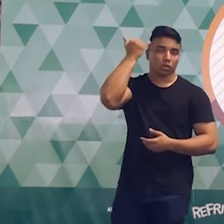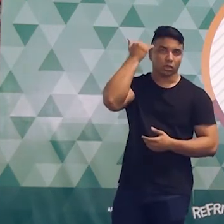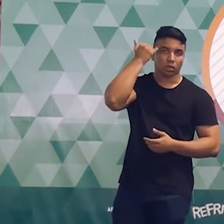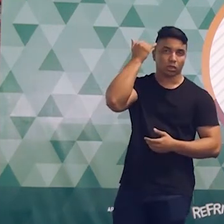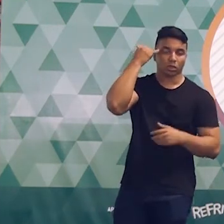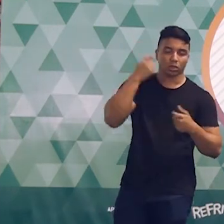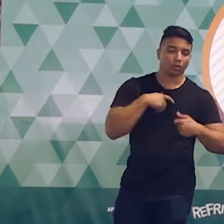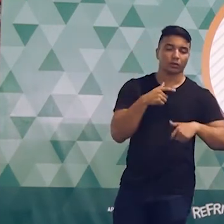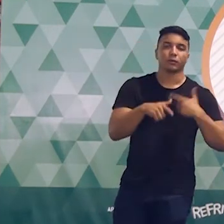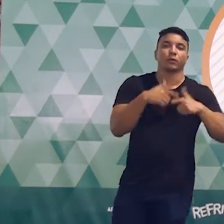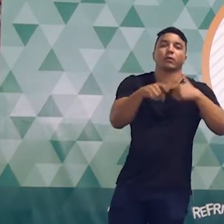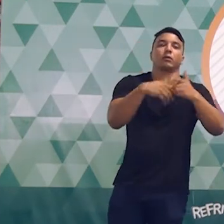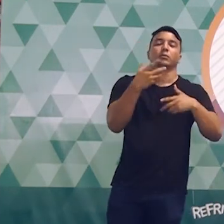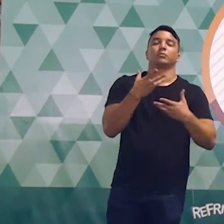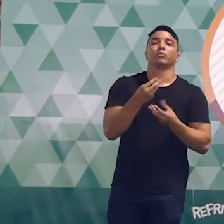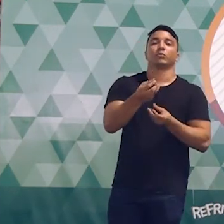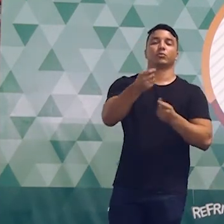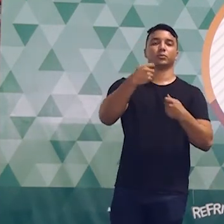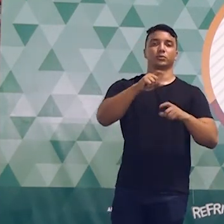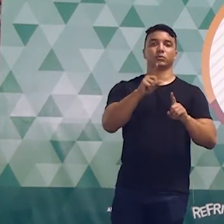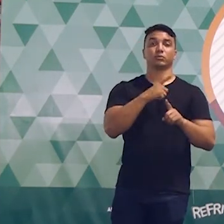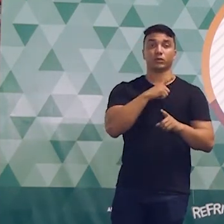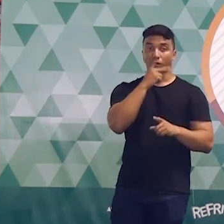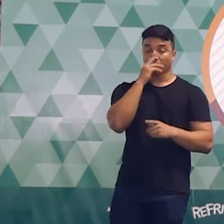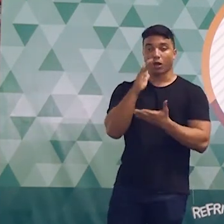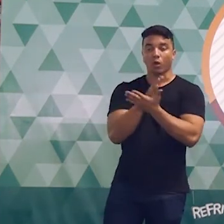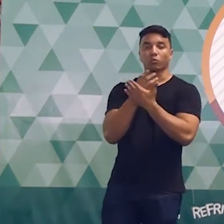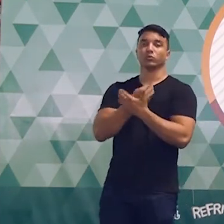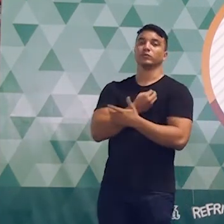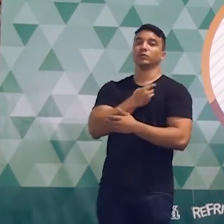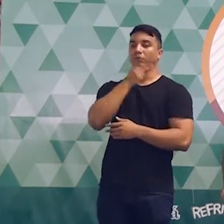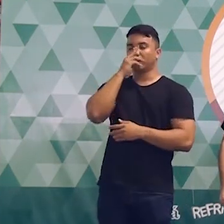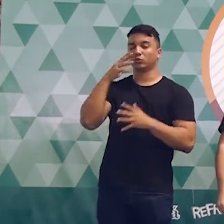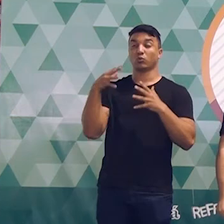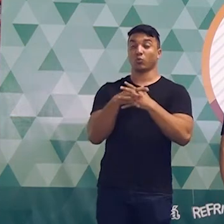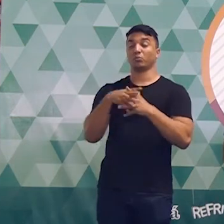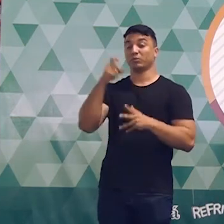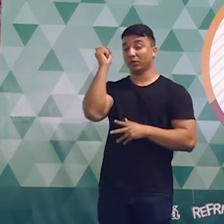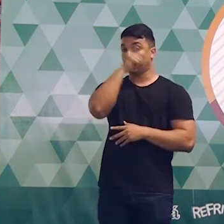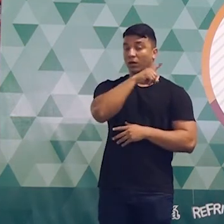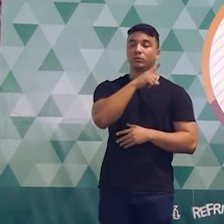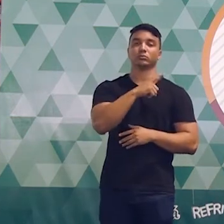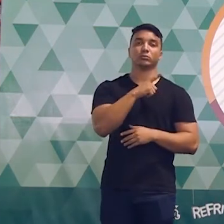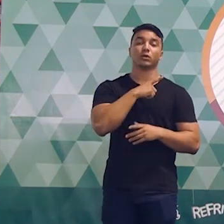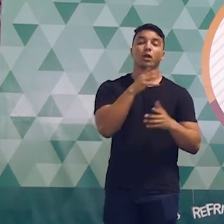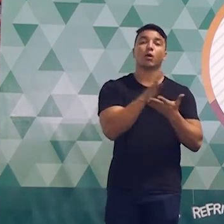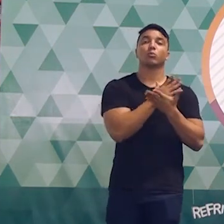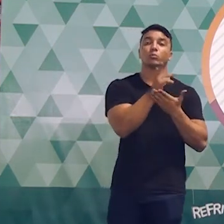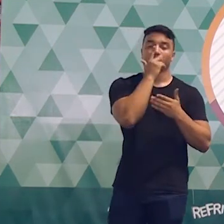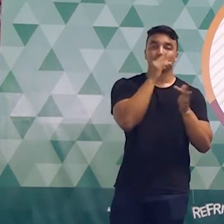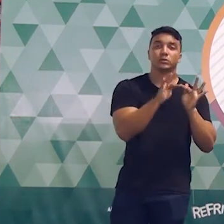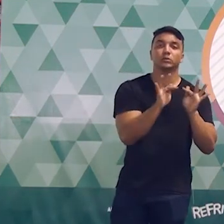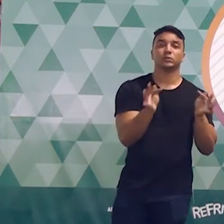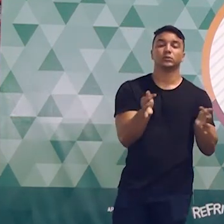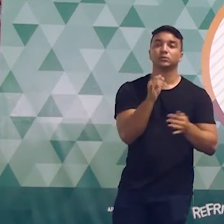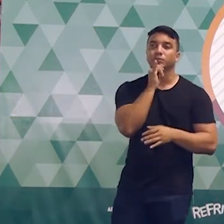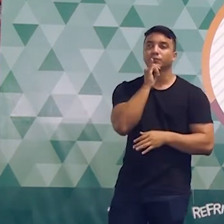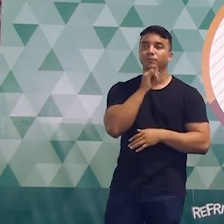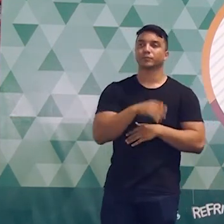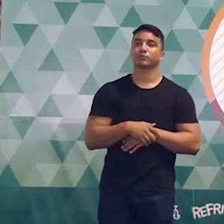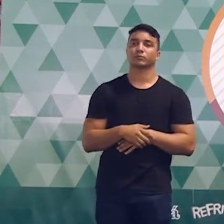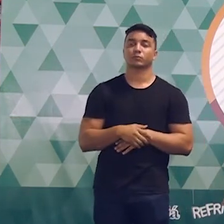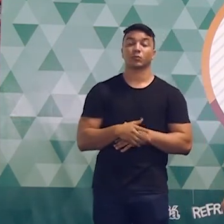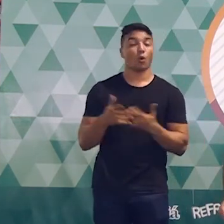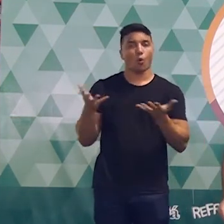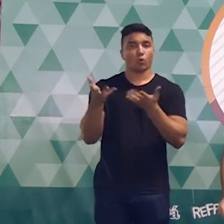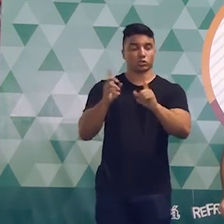ali, certo? Tem lugares do planeta que são complicados de viver, mas tem outros que são mais simples. Vamos pensar,